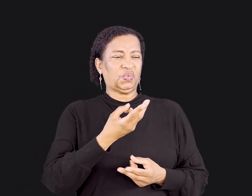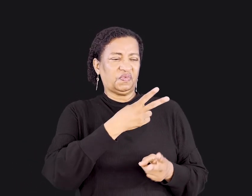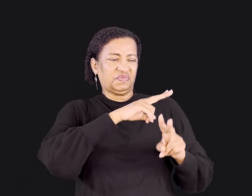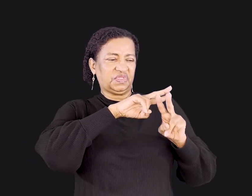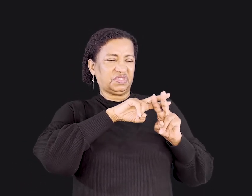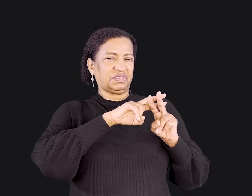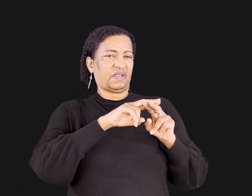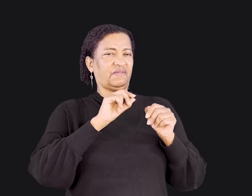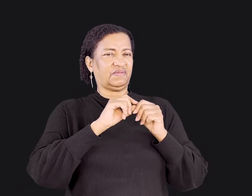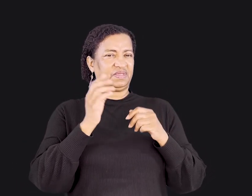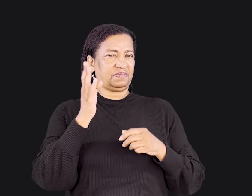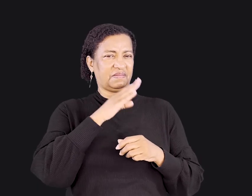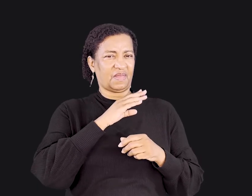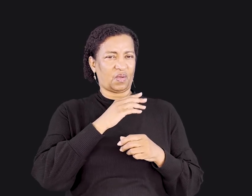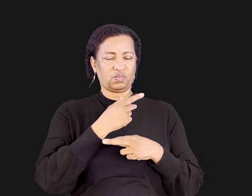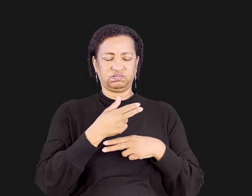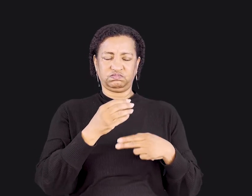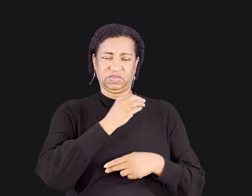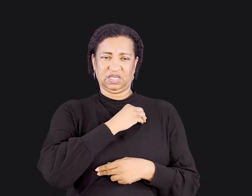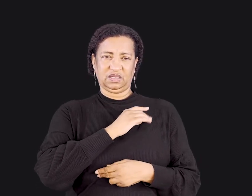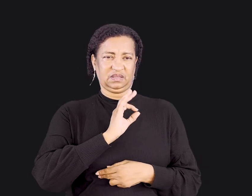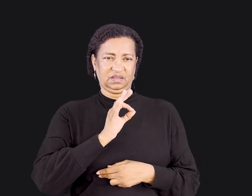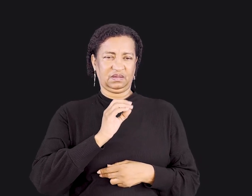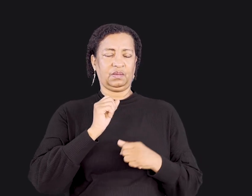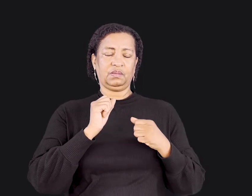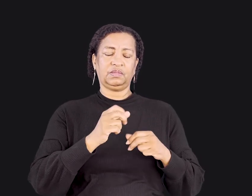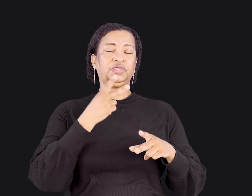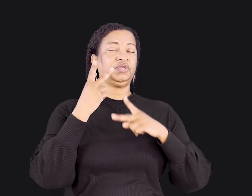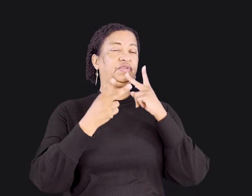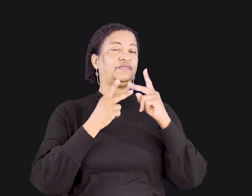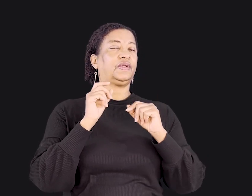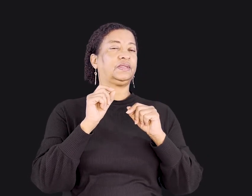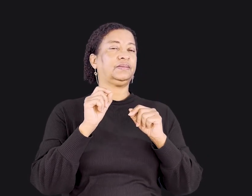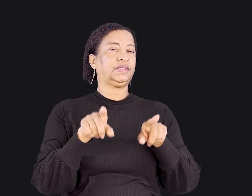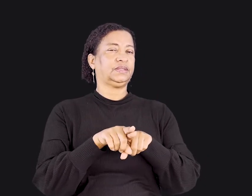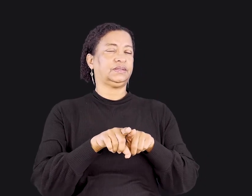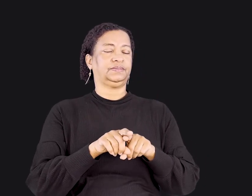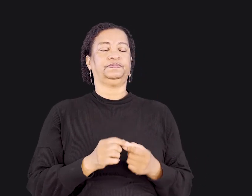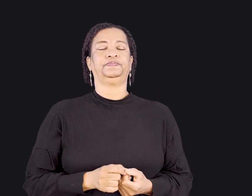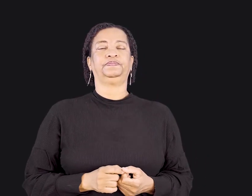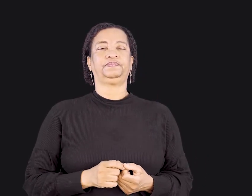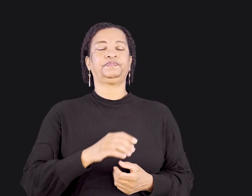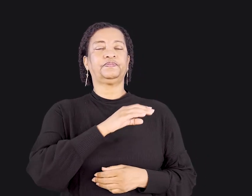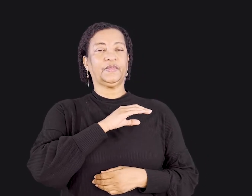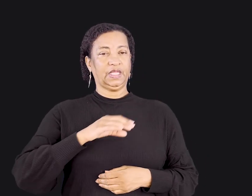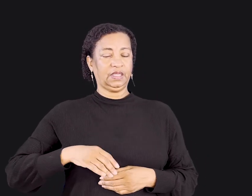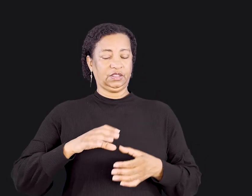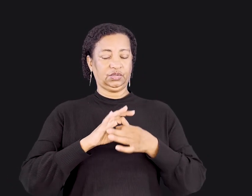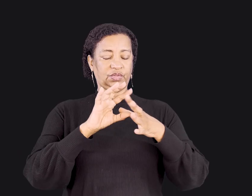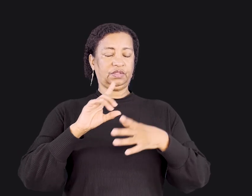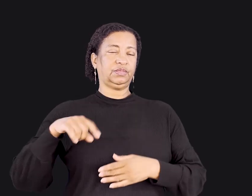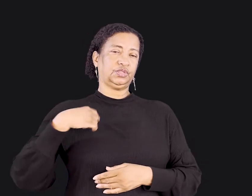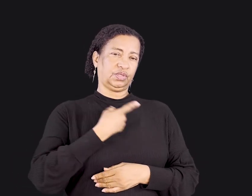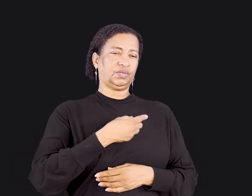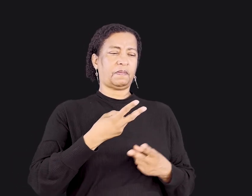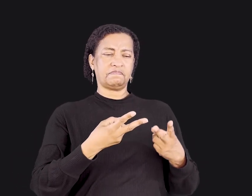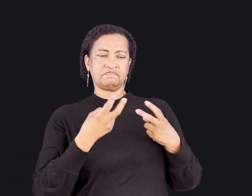escravidão. Poderíamos parafrasear esse versículo assim: Cristo nos libertou. Certifiquem-se de que